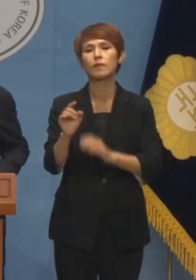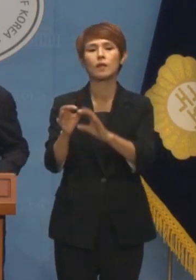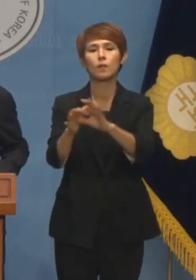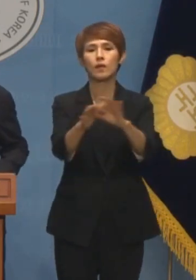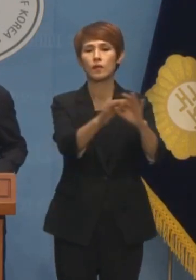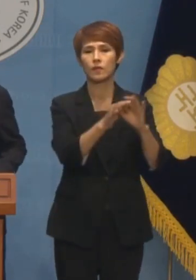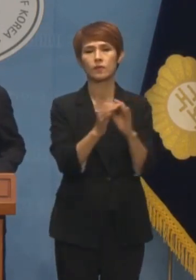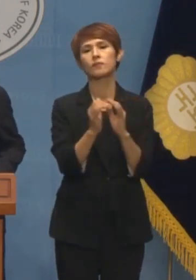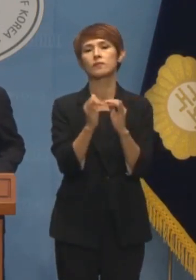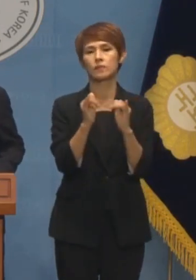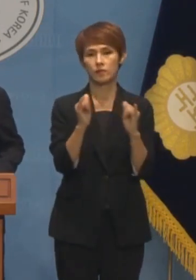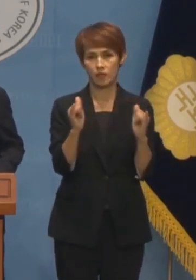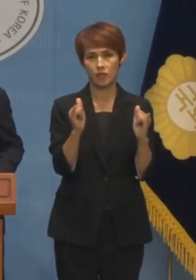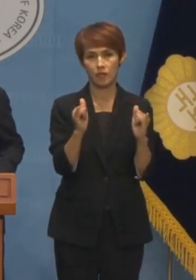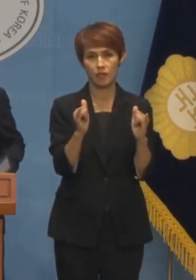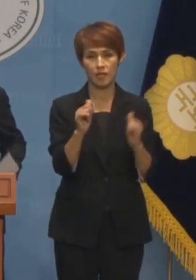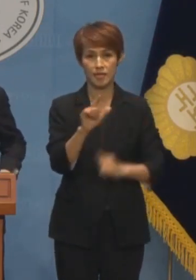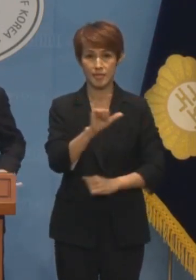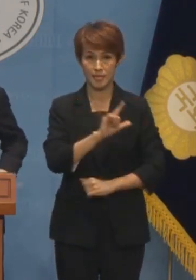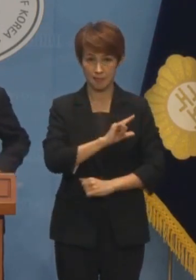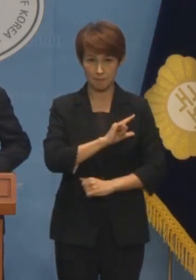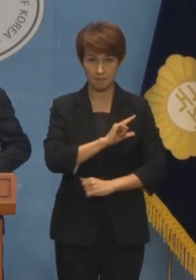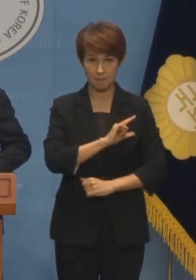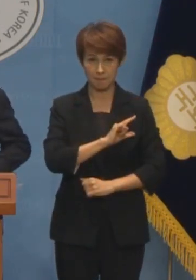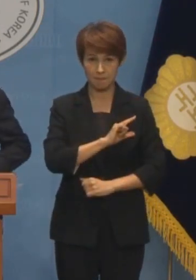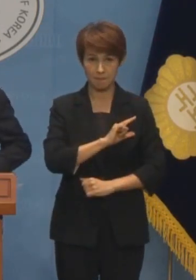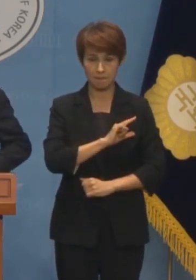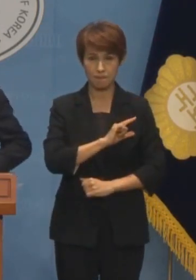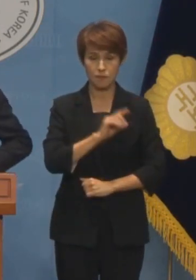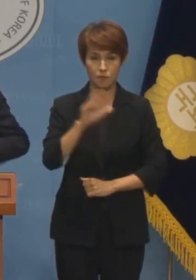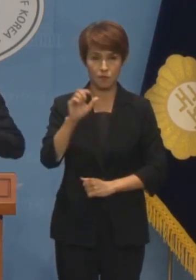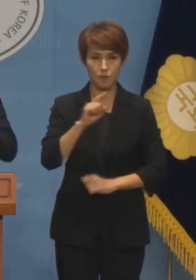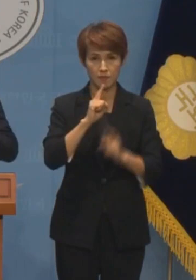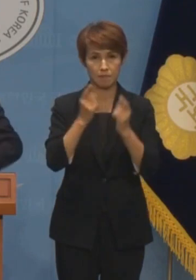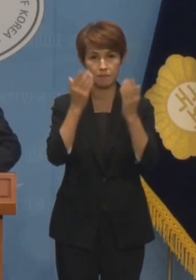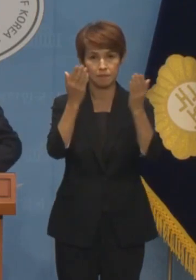관련자들 이름을 통해 말씀드리도록 하겠습니다.